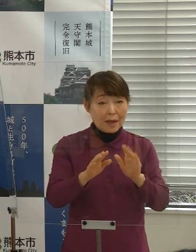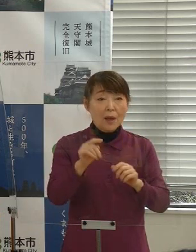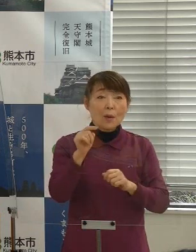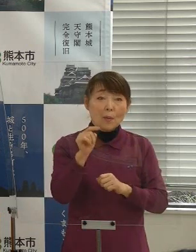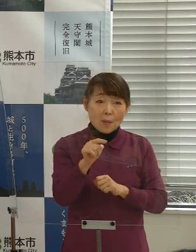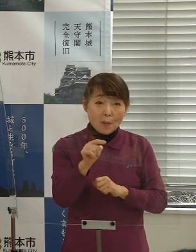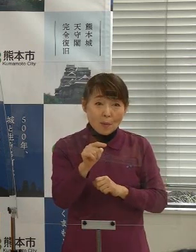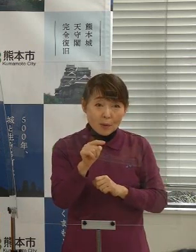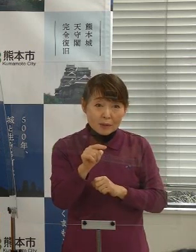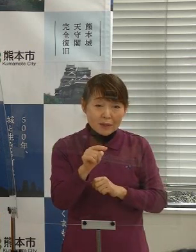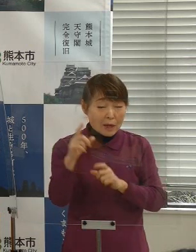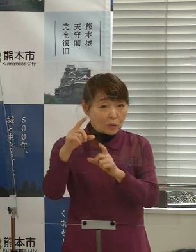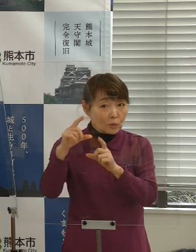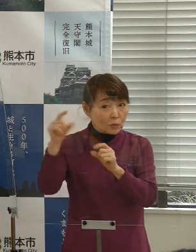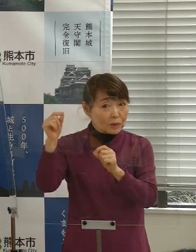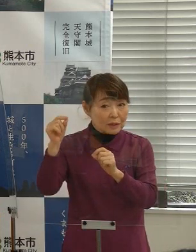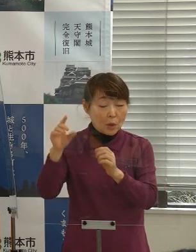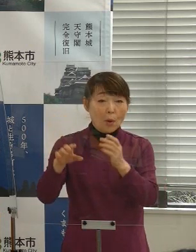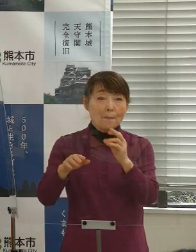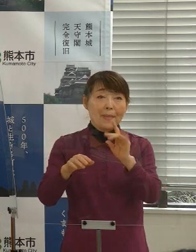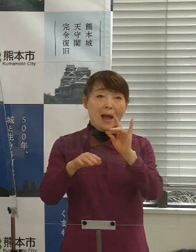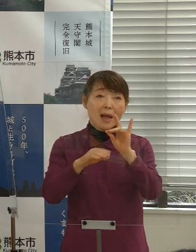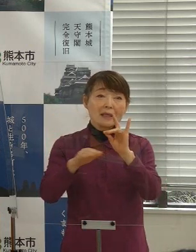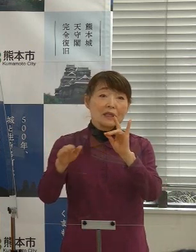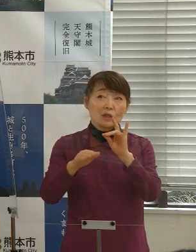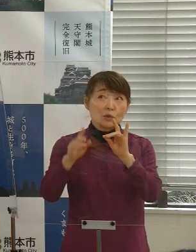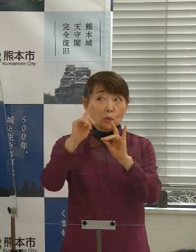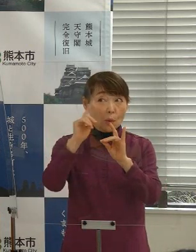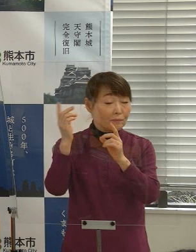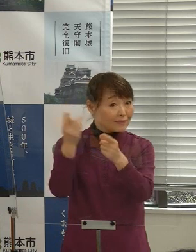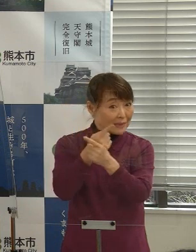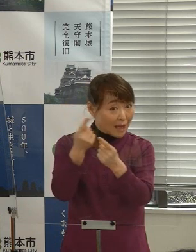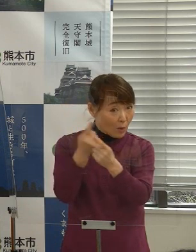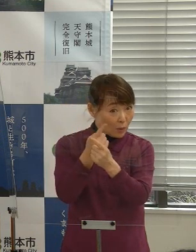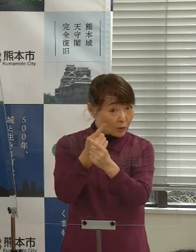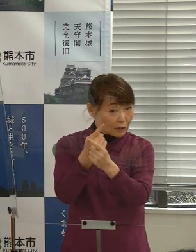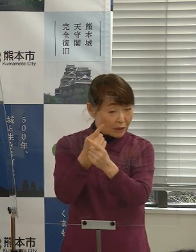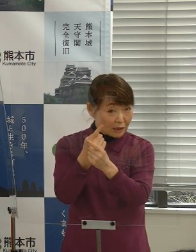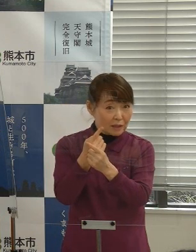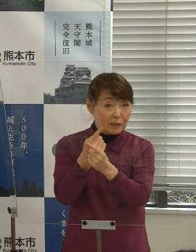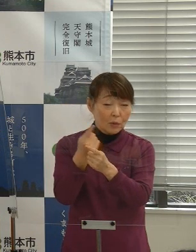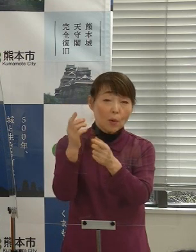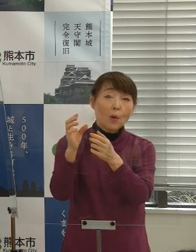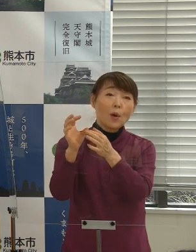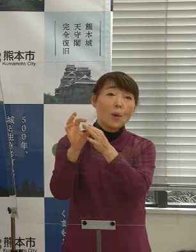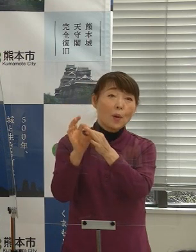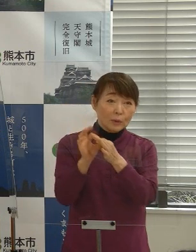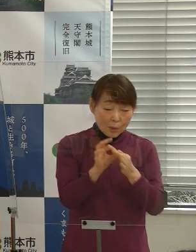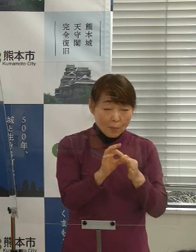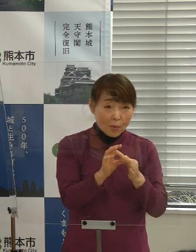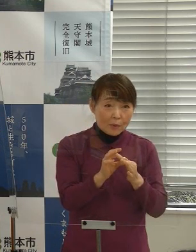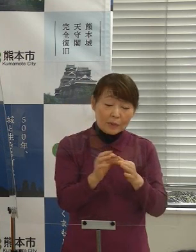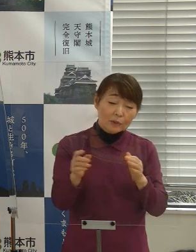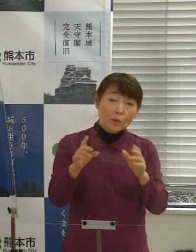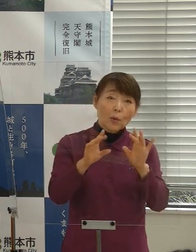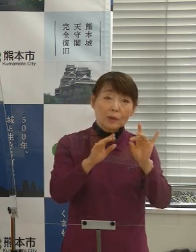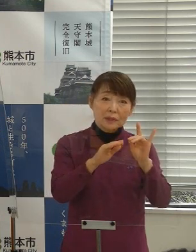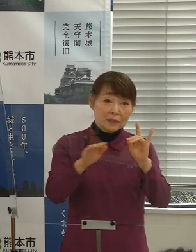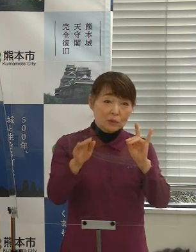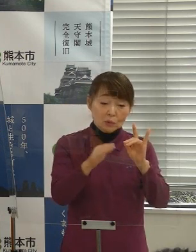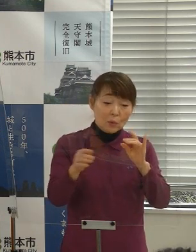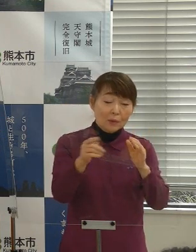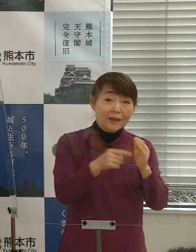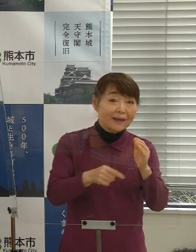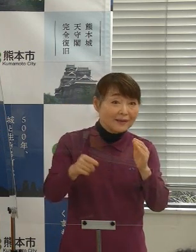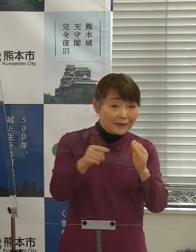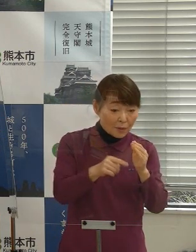も国の基準の見直しとともにですね、おそらくそうした基準あるいは内容についても再検